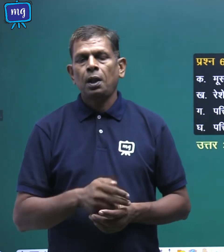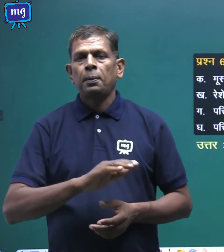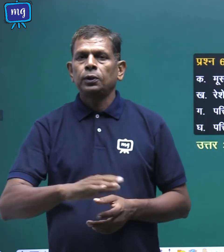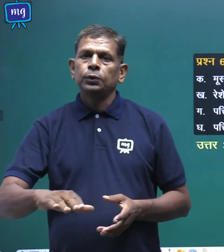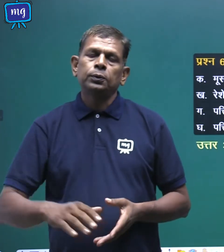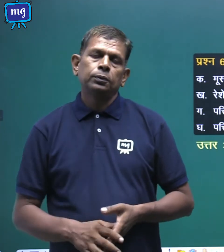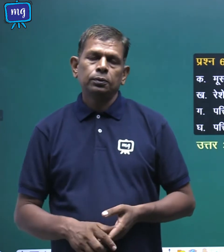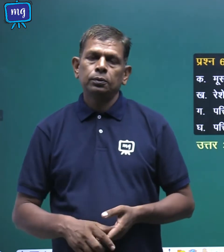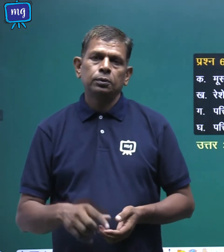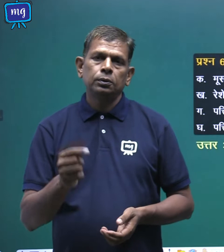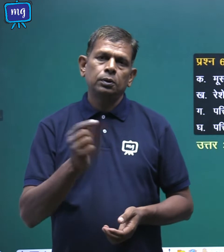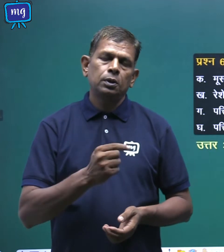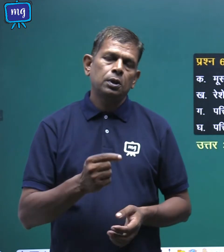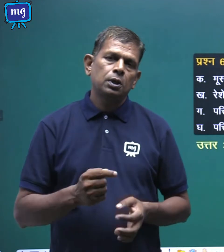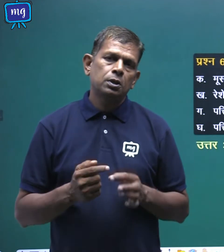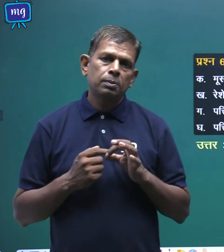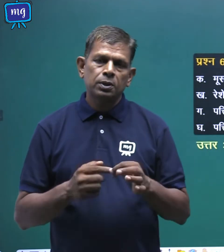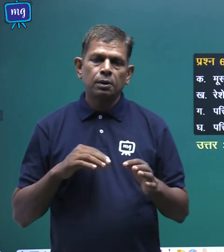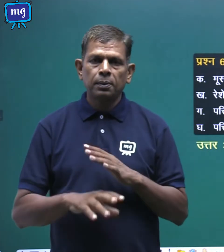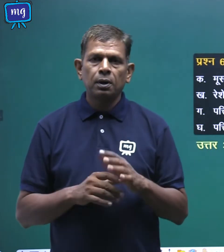बच्चों, इस प्रश्न में